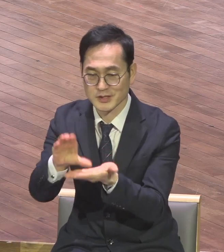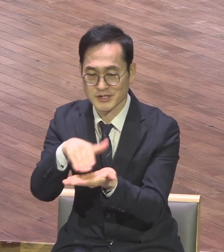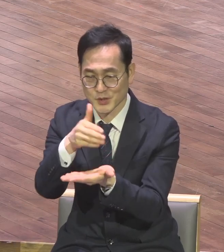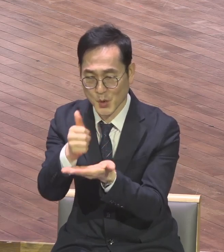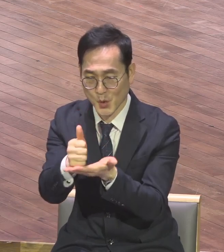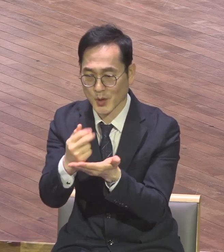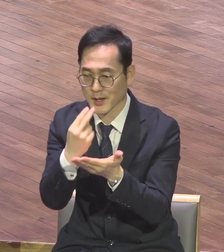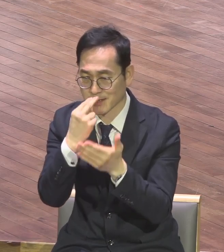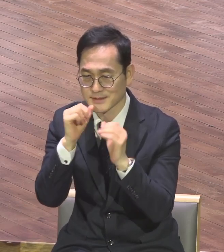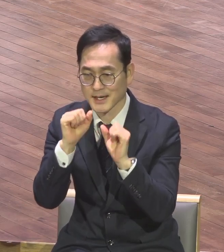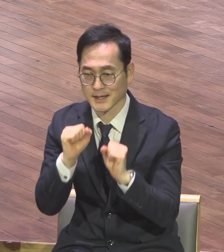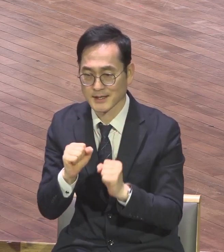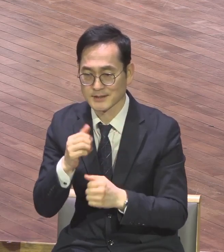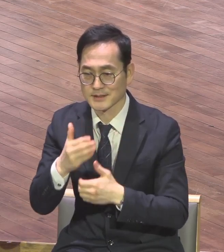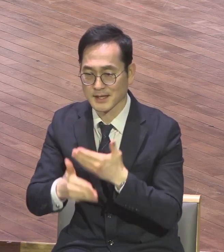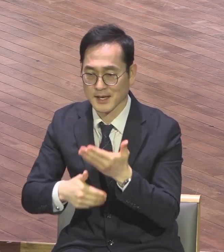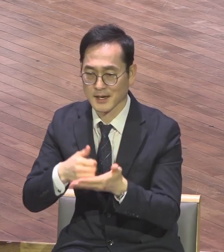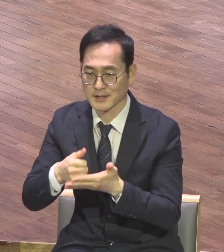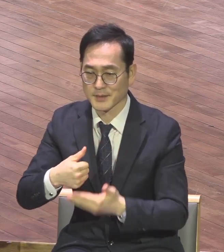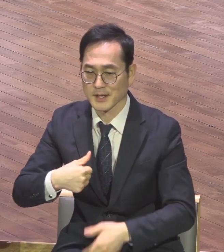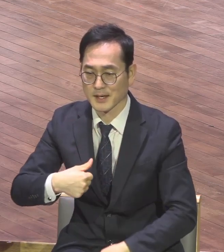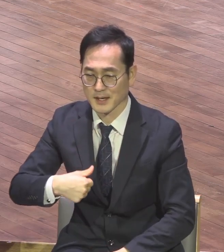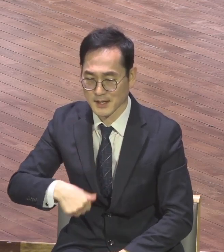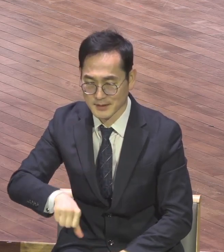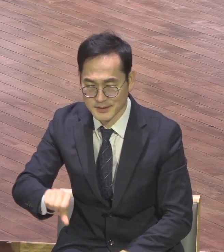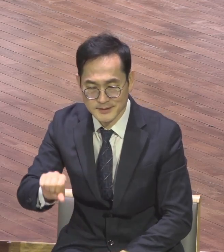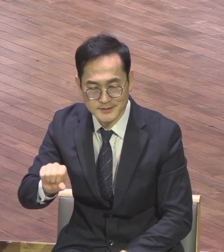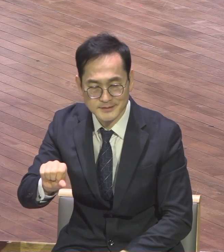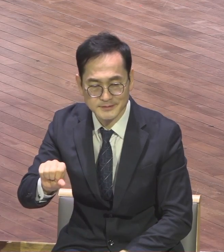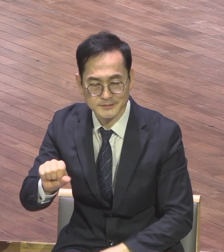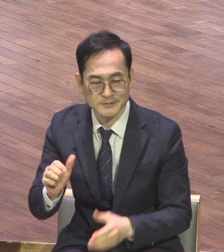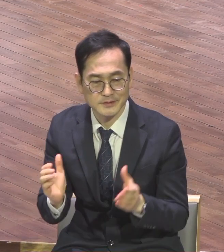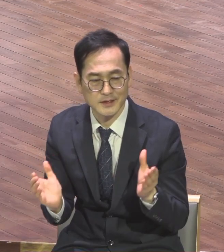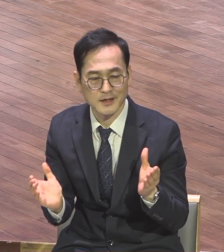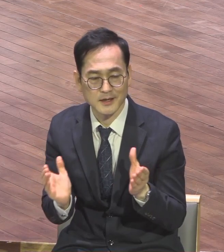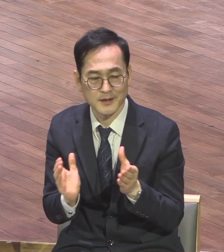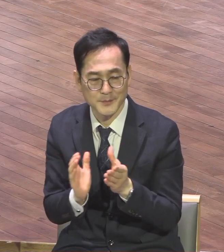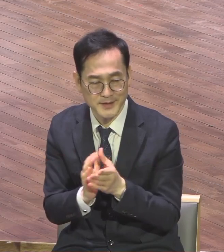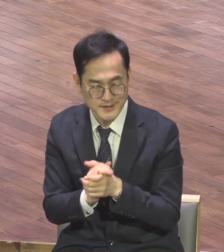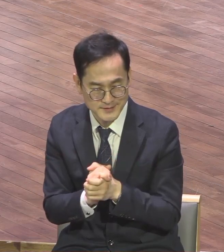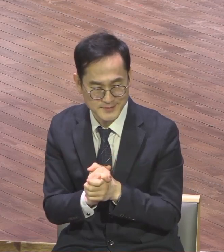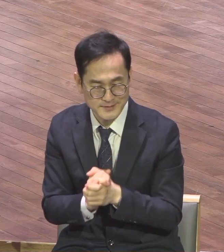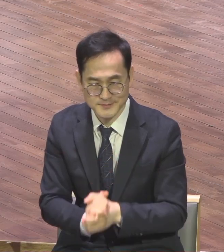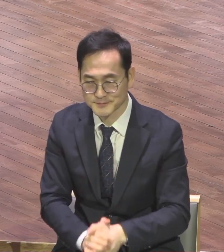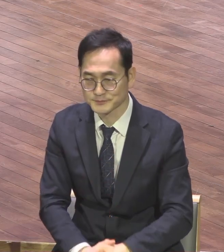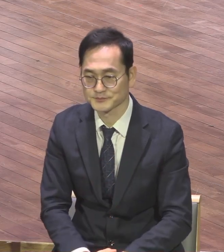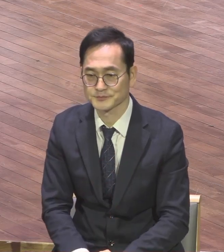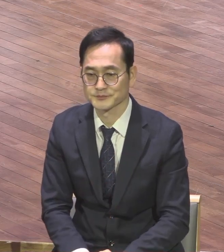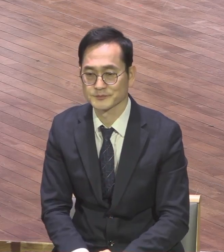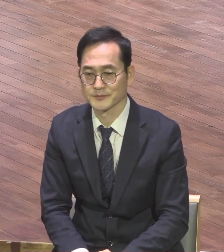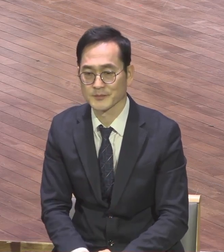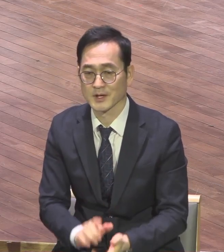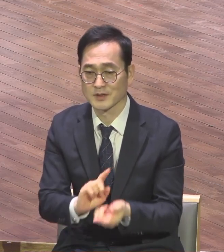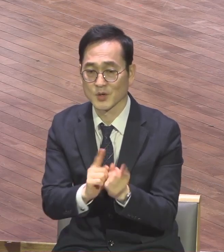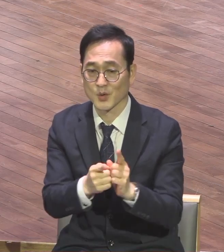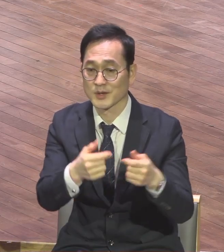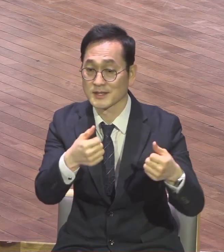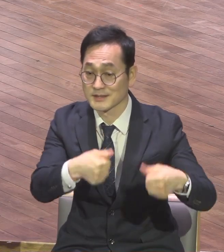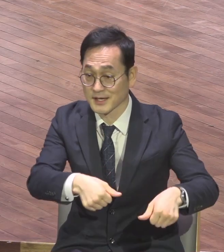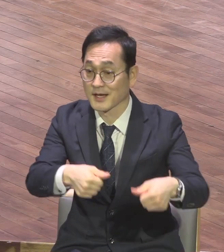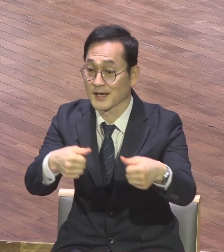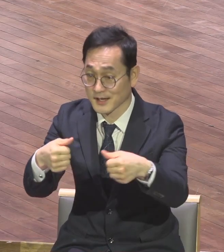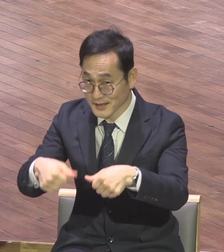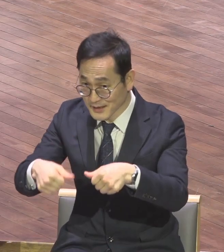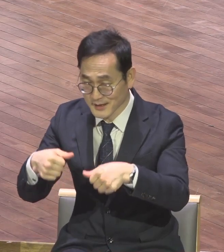주는 그리스도시요 살아계신 하나님의 아들이십니다. 아멘. 우리 해외 성도들도 같이 서로